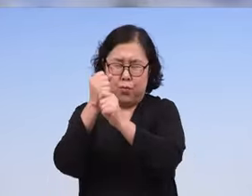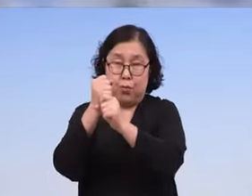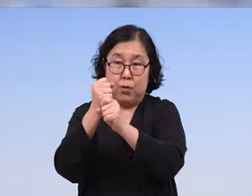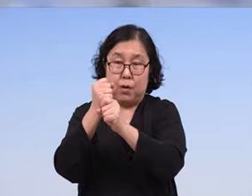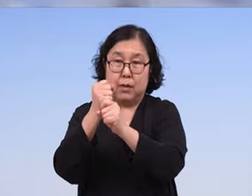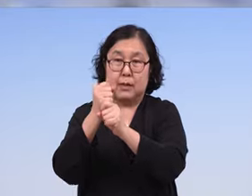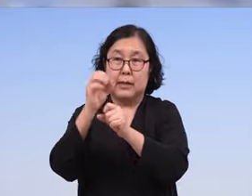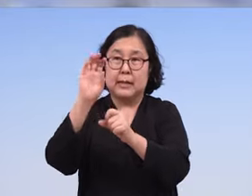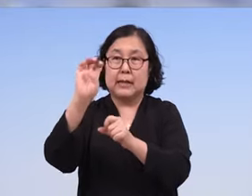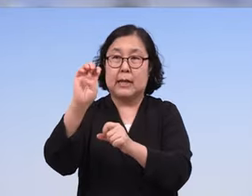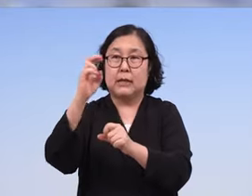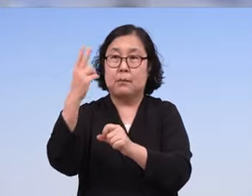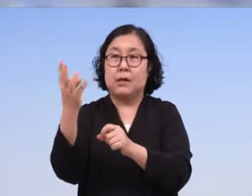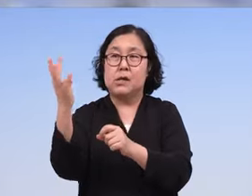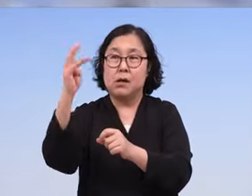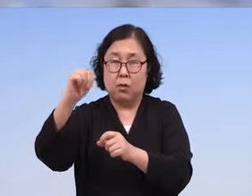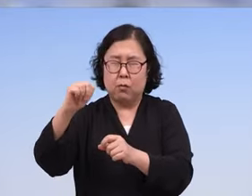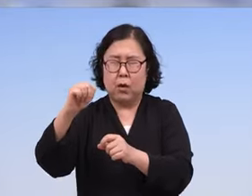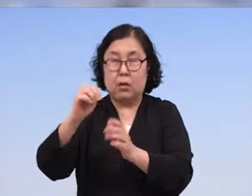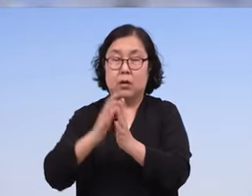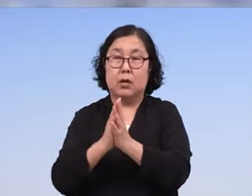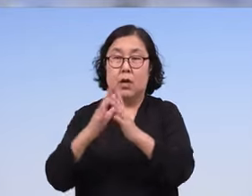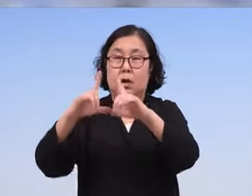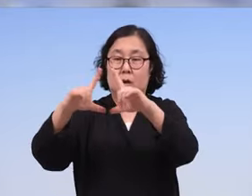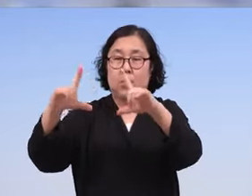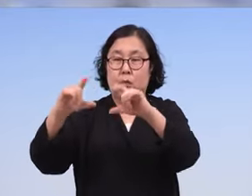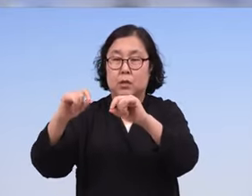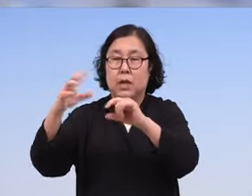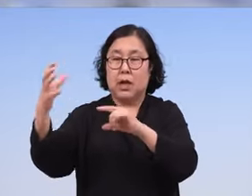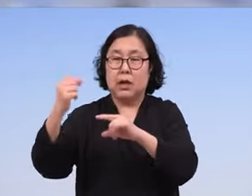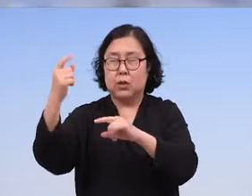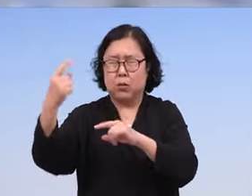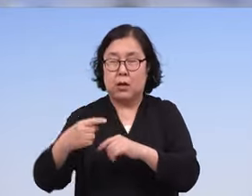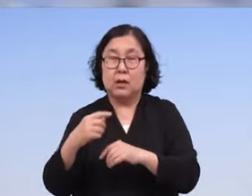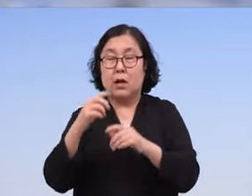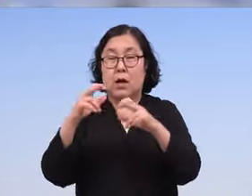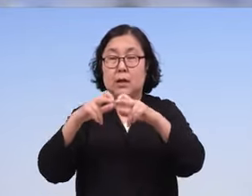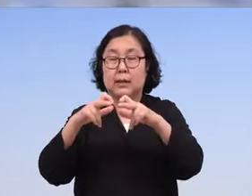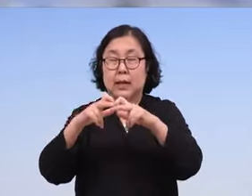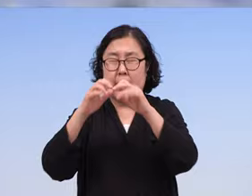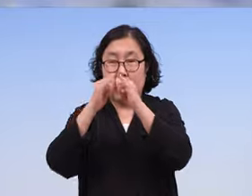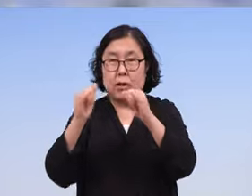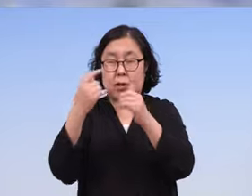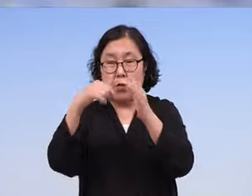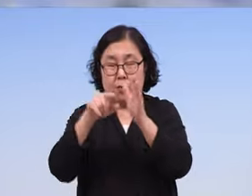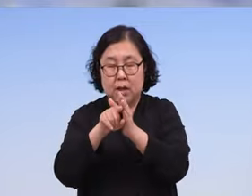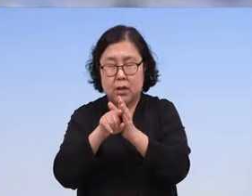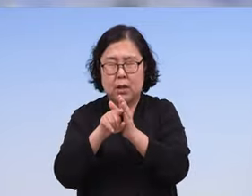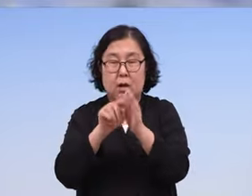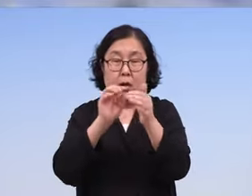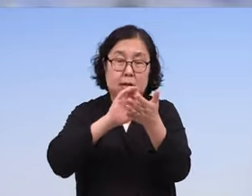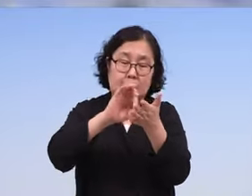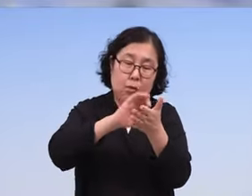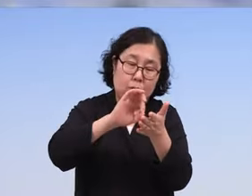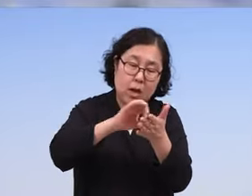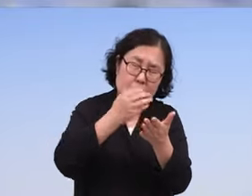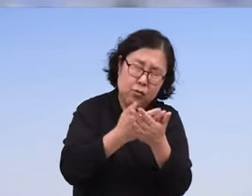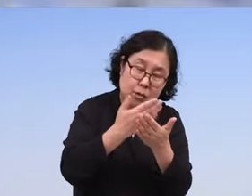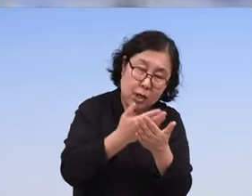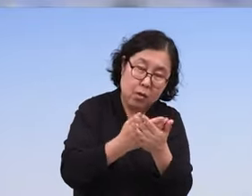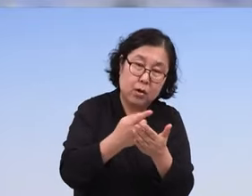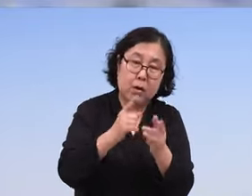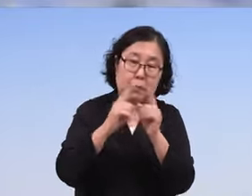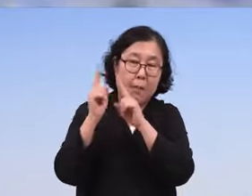결정체 42억 원을 그 통장을 갖고 와서 이거 장애인 또 유익한 데 좀 써달라고